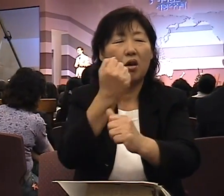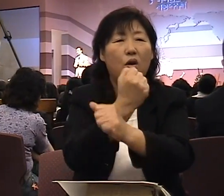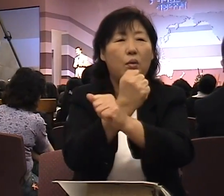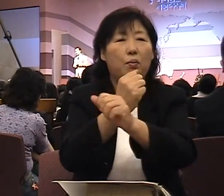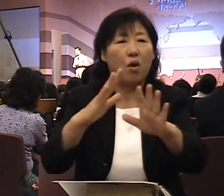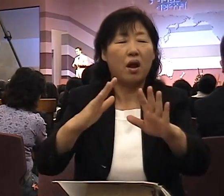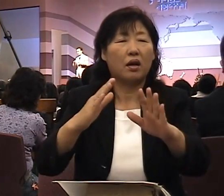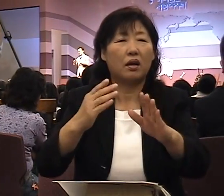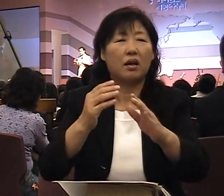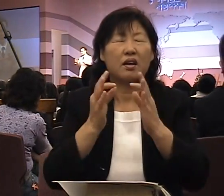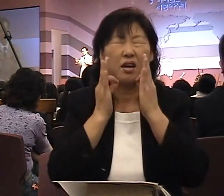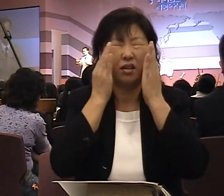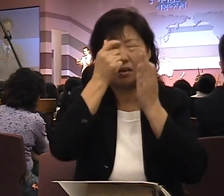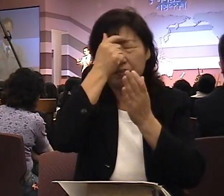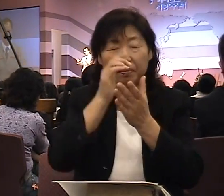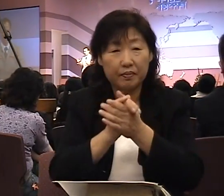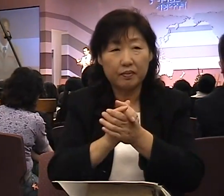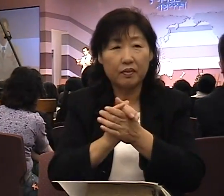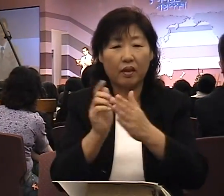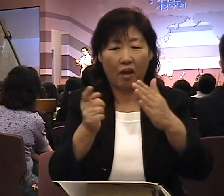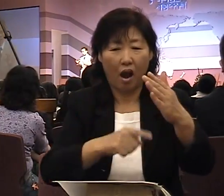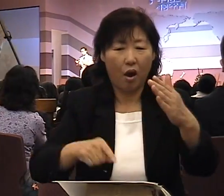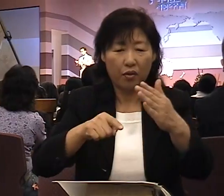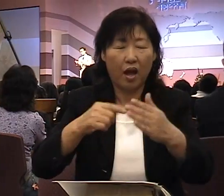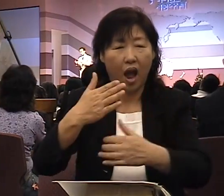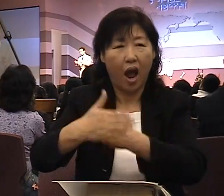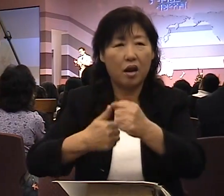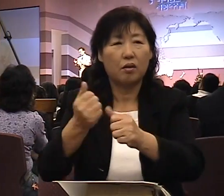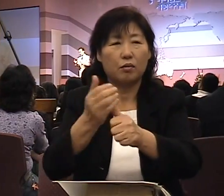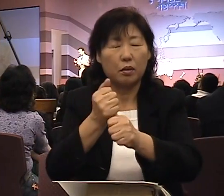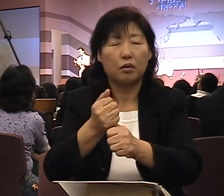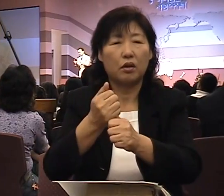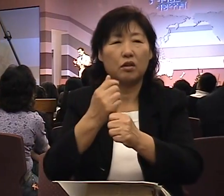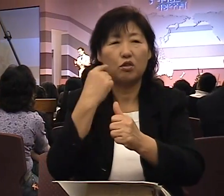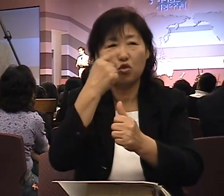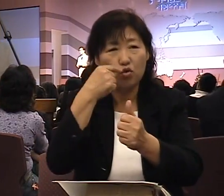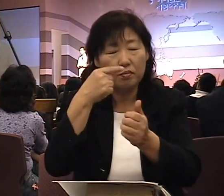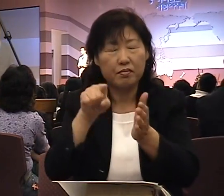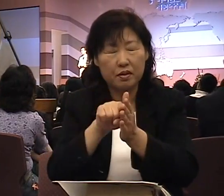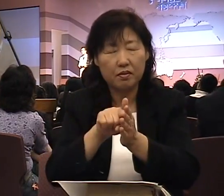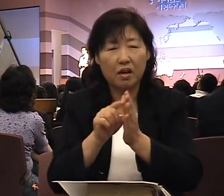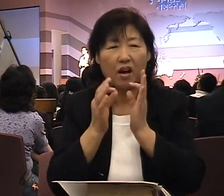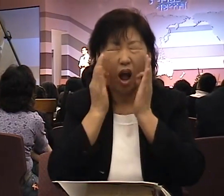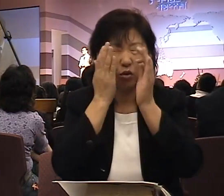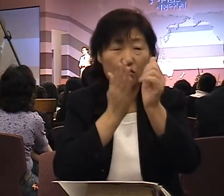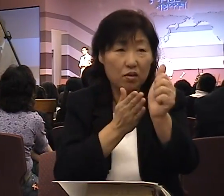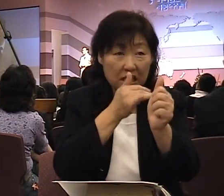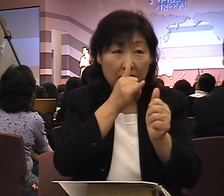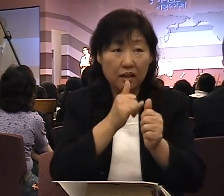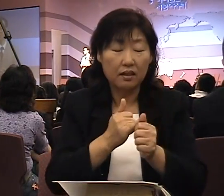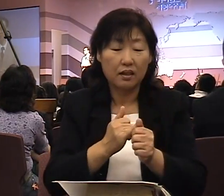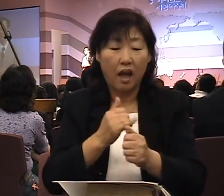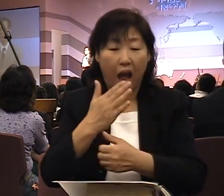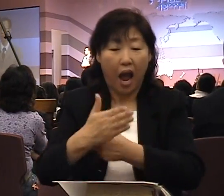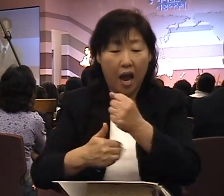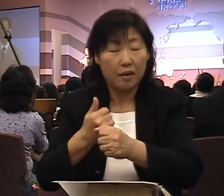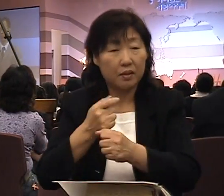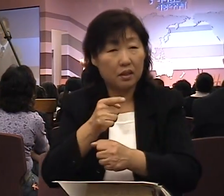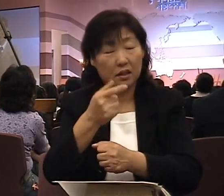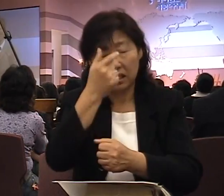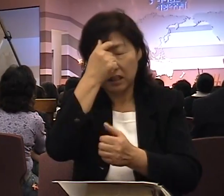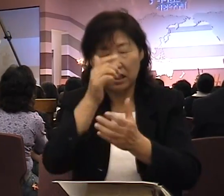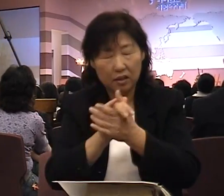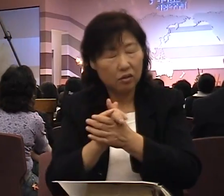기도했습니다. 하나님, 이 가운데서도 하나님이 붙잡아 주실 것을 믿습니다. 간구하고 기도했는데 하나님 그 기도를